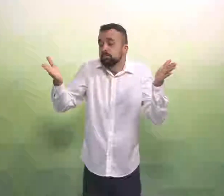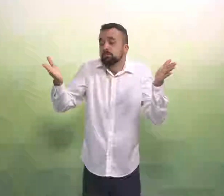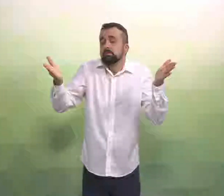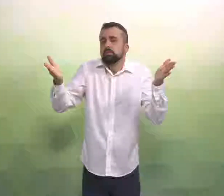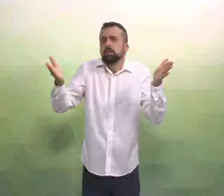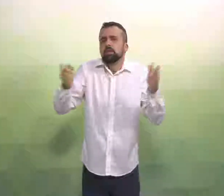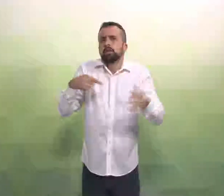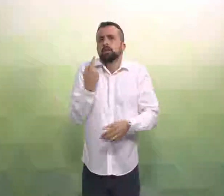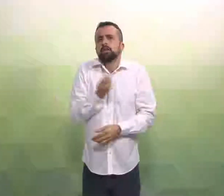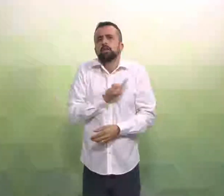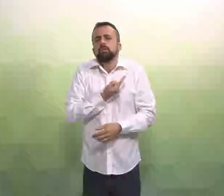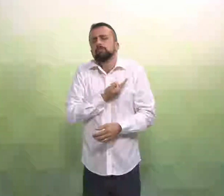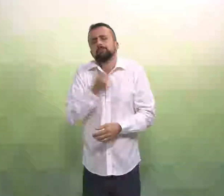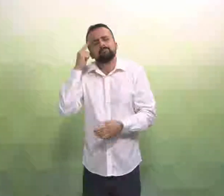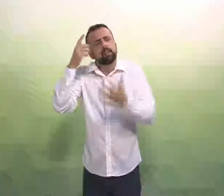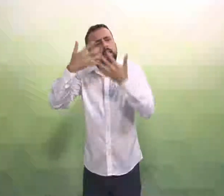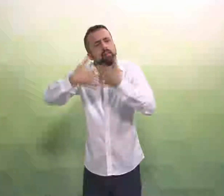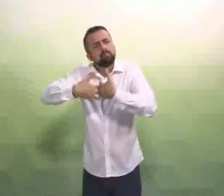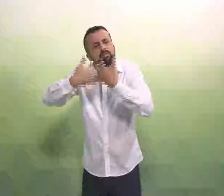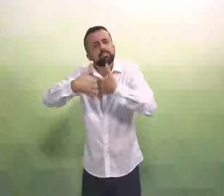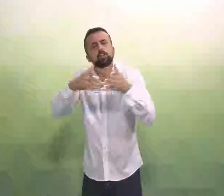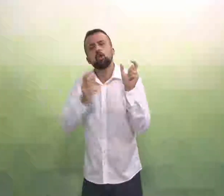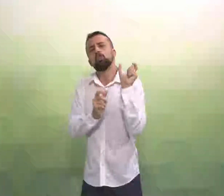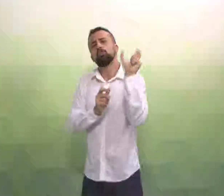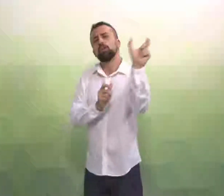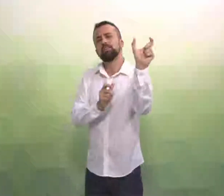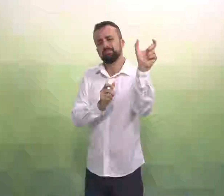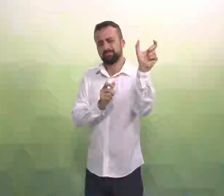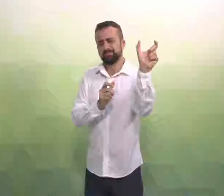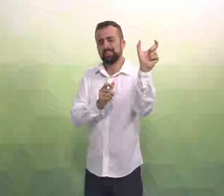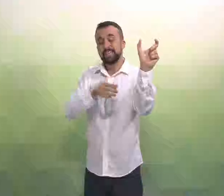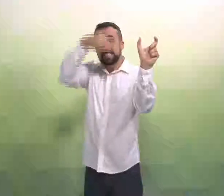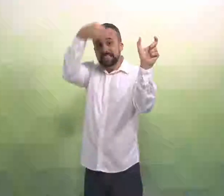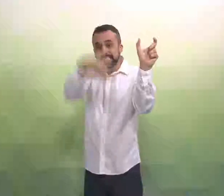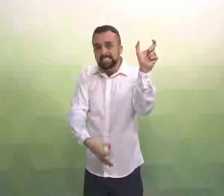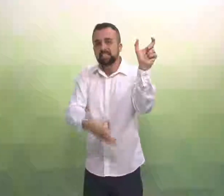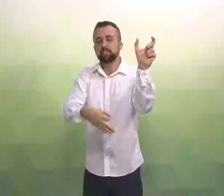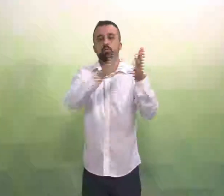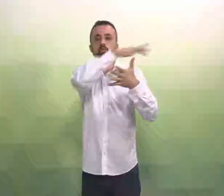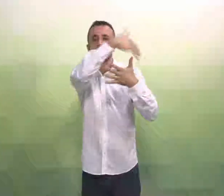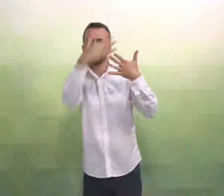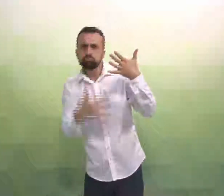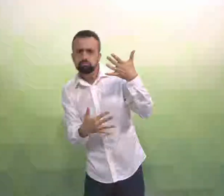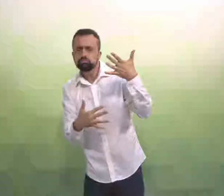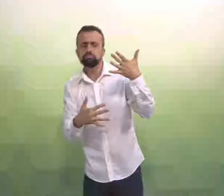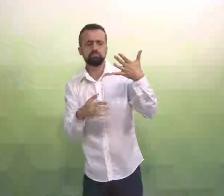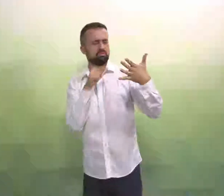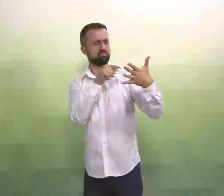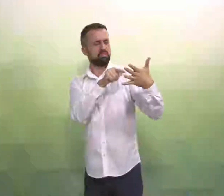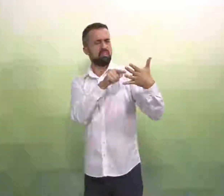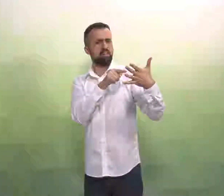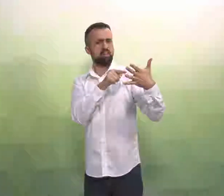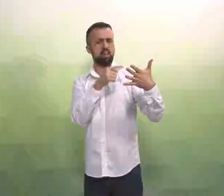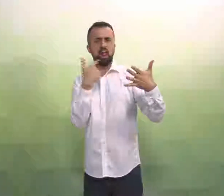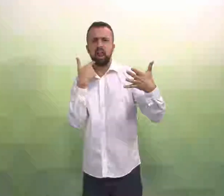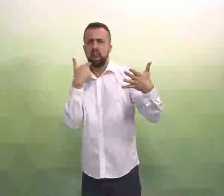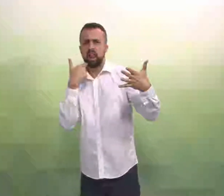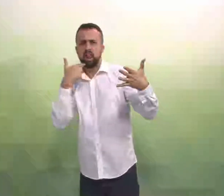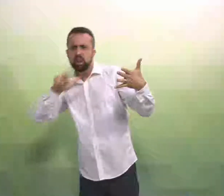Bom, para começarmos, vamos tratar do termo correto que envolve a Libras. A